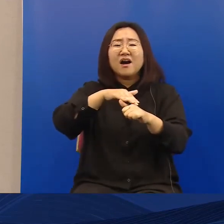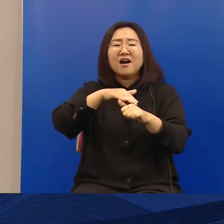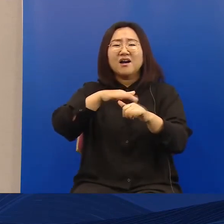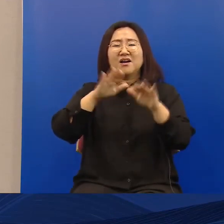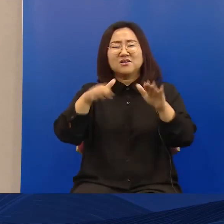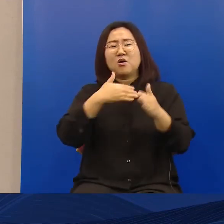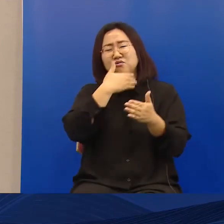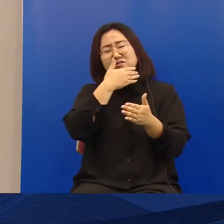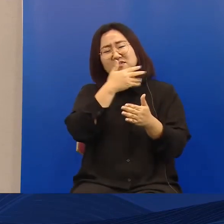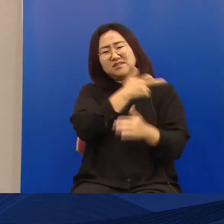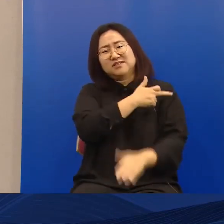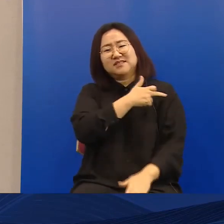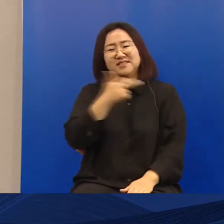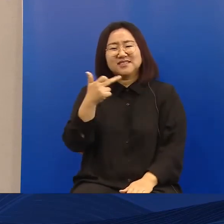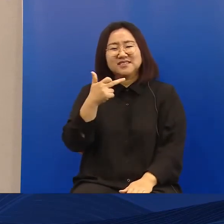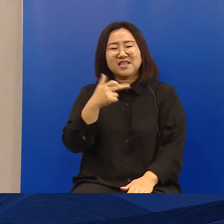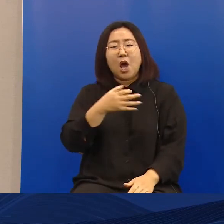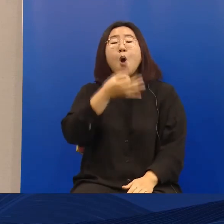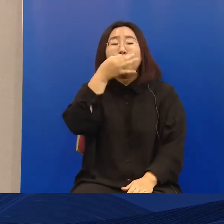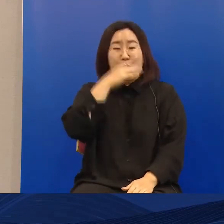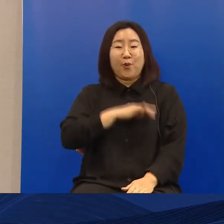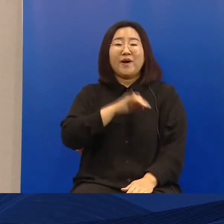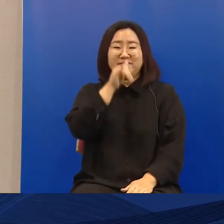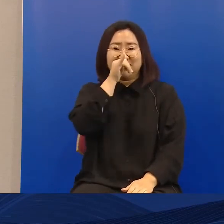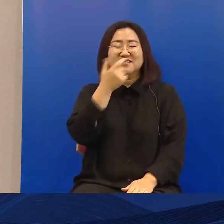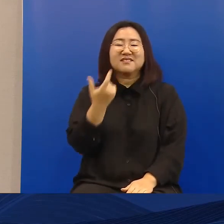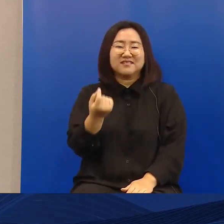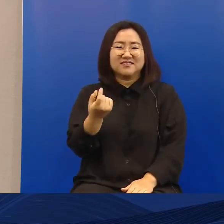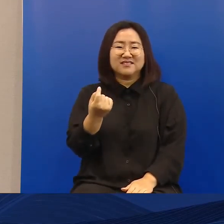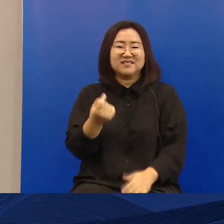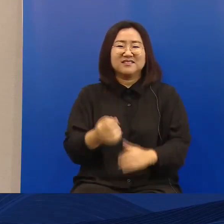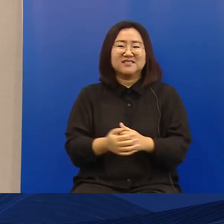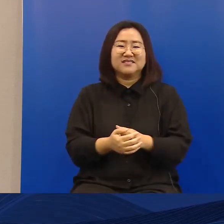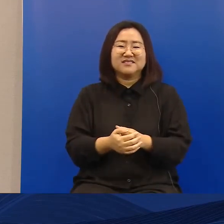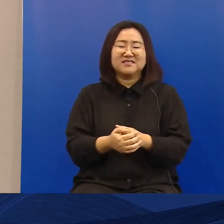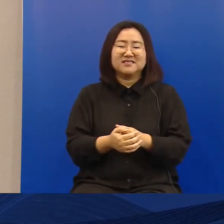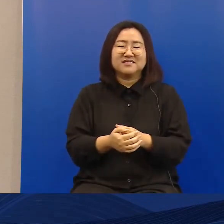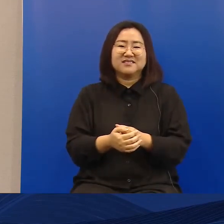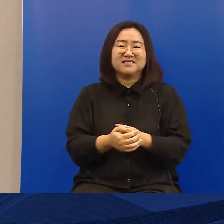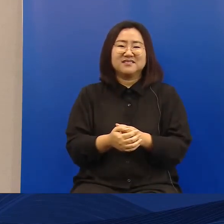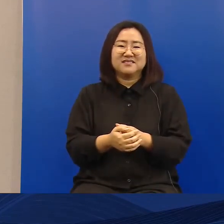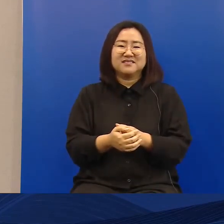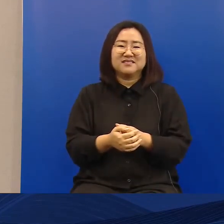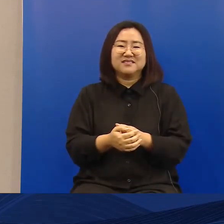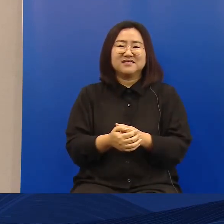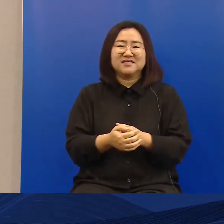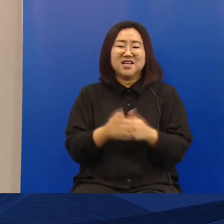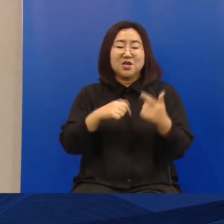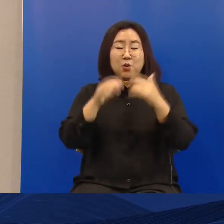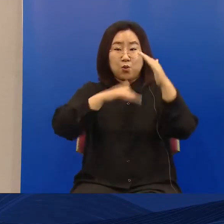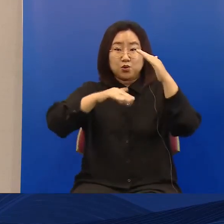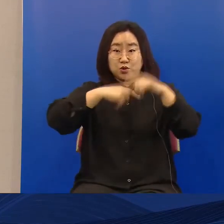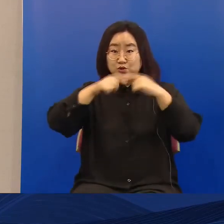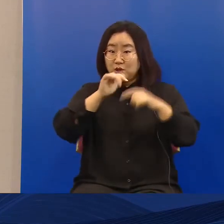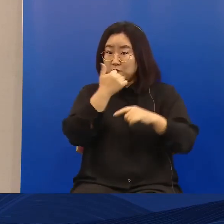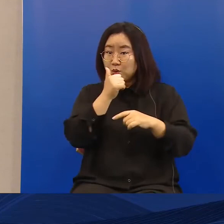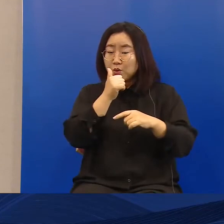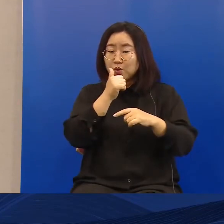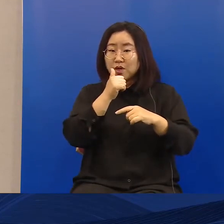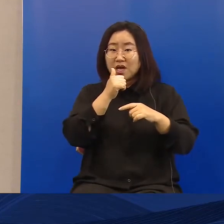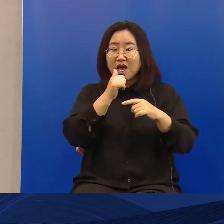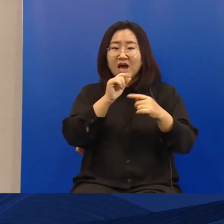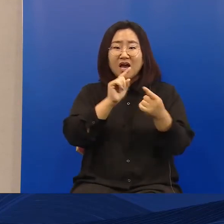자체만으로도 오늘 굉장히 큰 보람을 느낀 하루가 되지 않을까 생각이 드는데요. 자, 좀 더 공적 수어